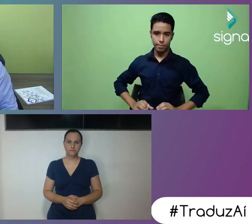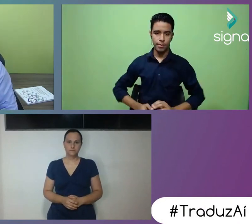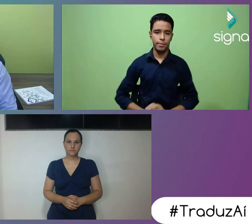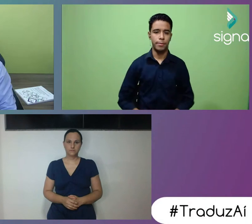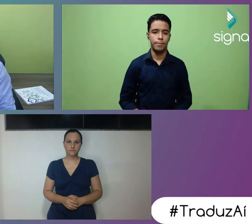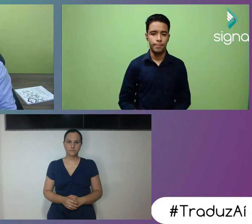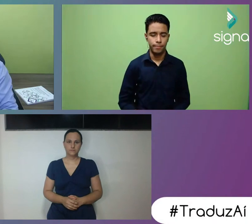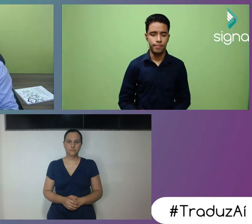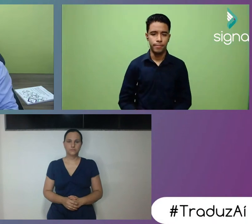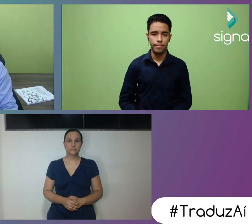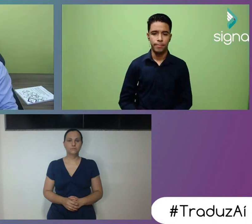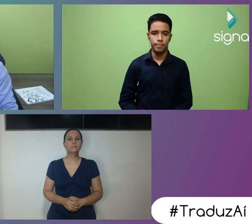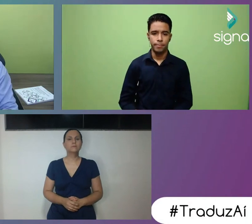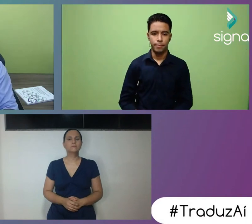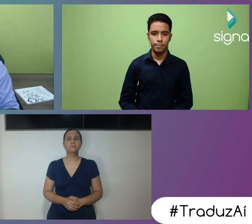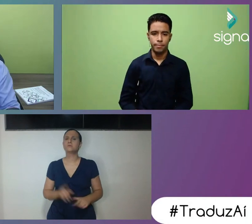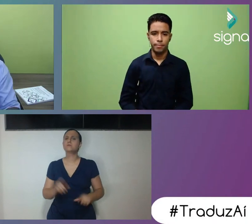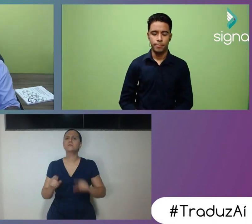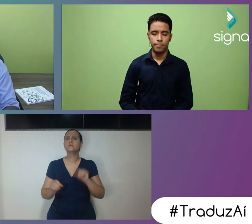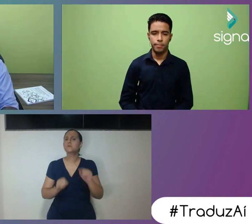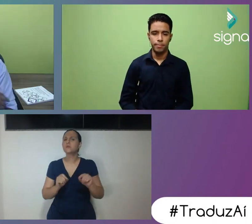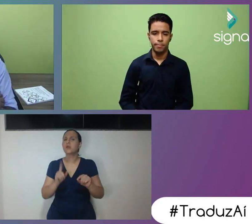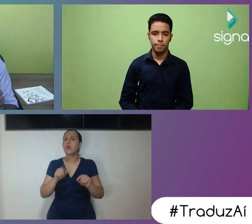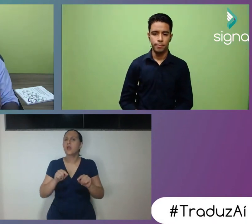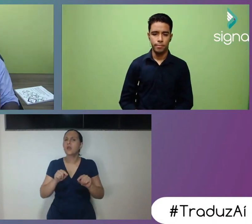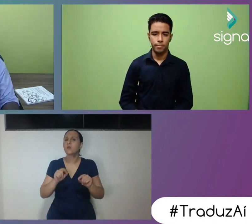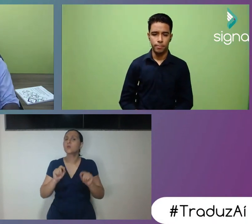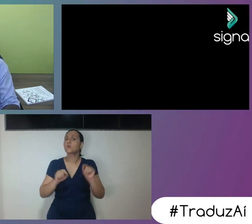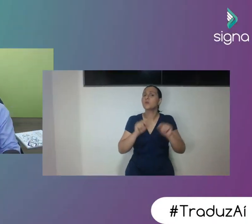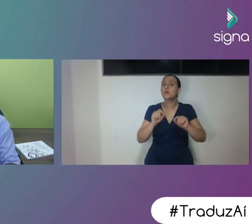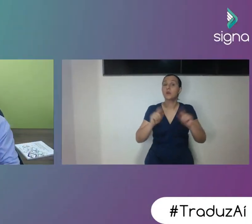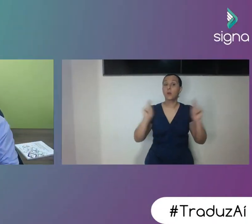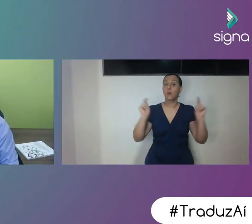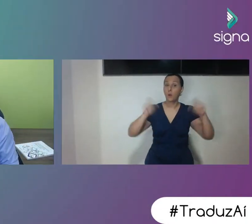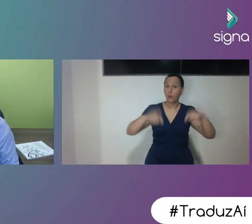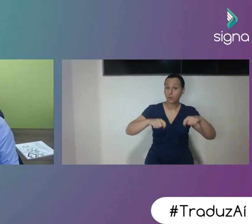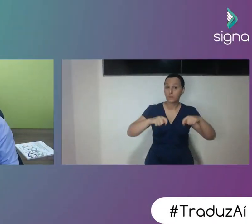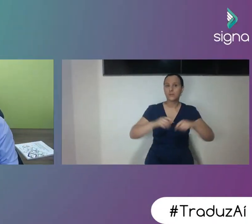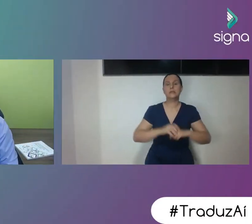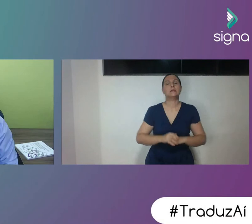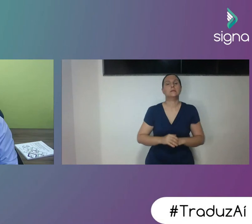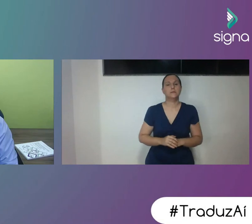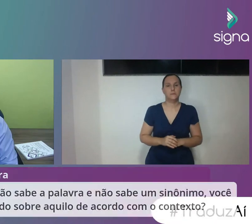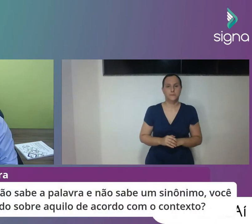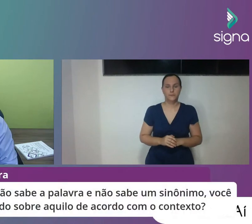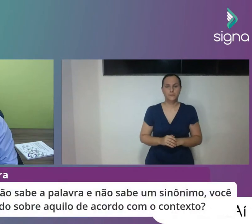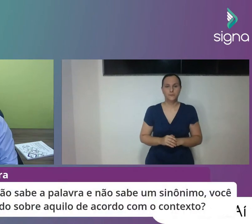chama de competência. Tem um mosquito aqui querendo aprender sobre tradução.